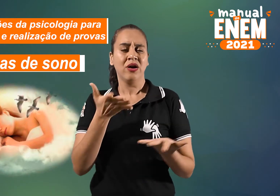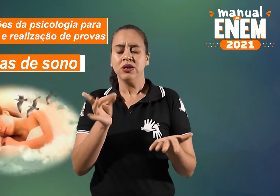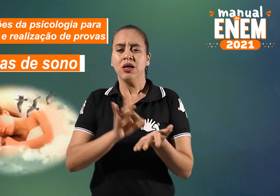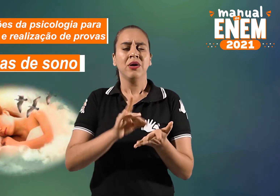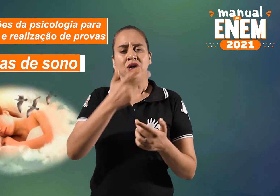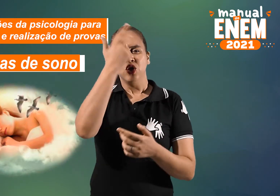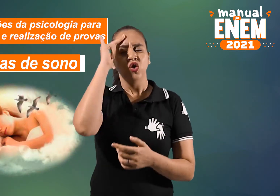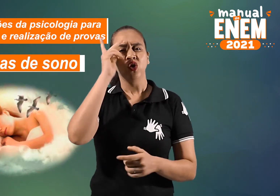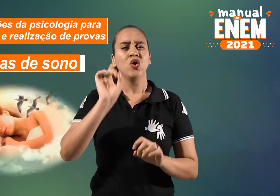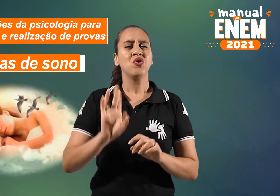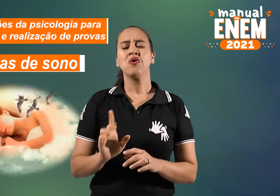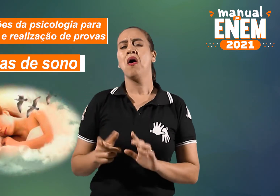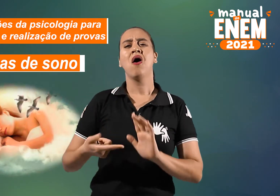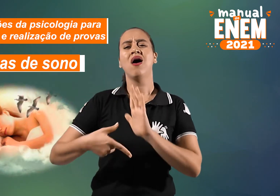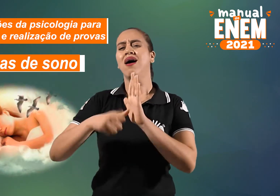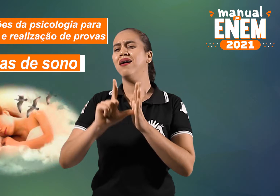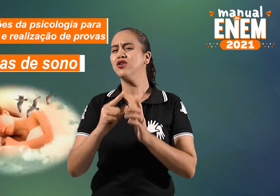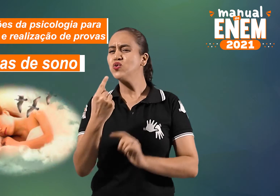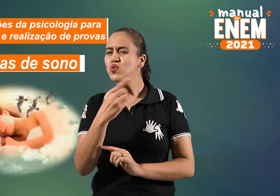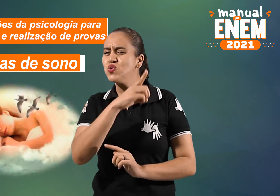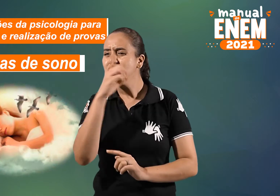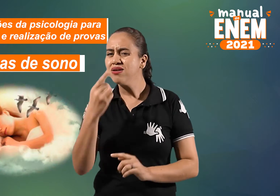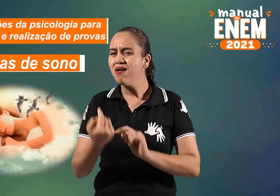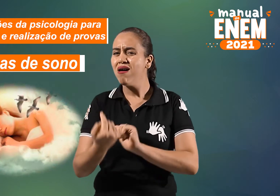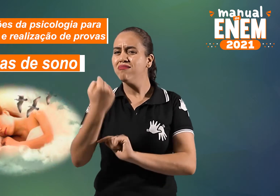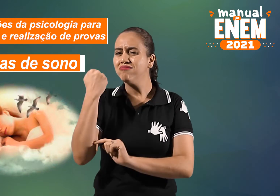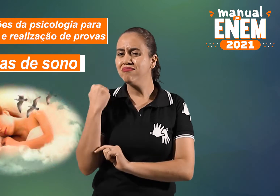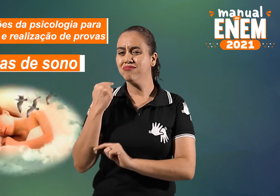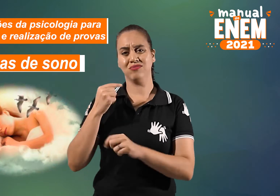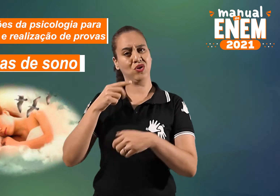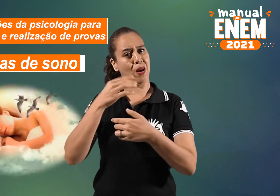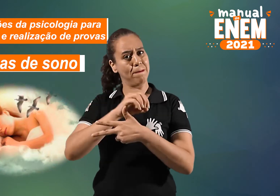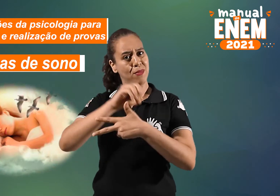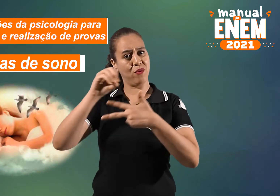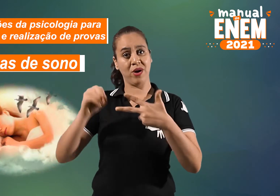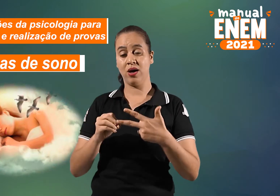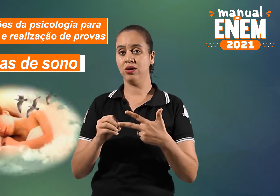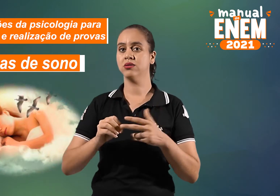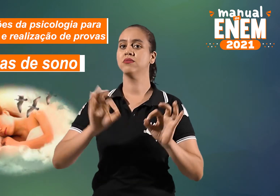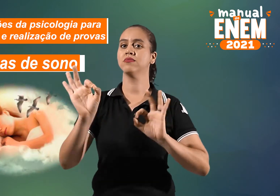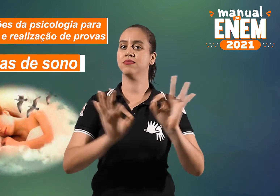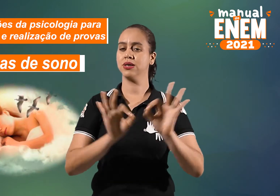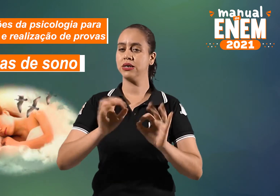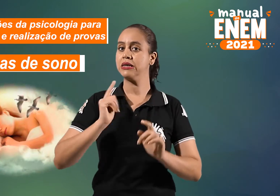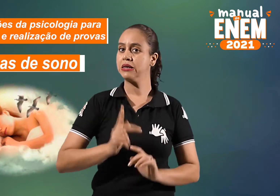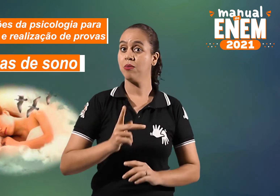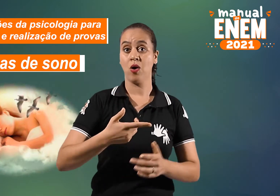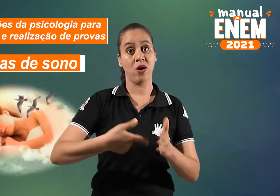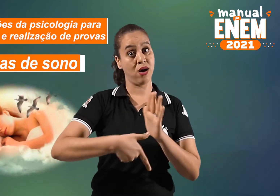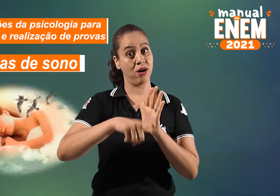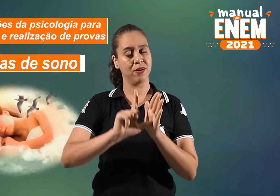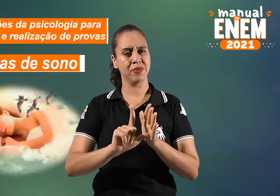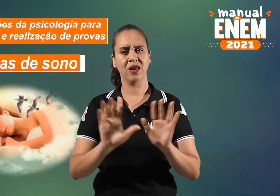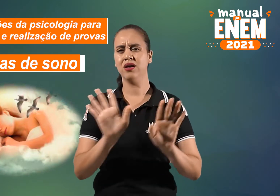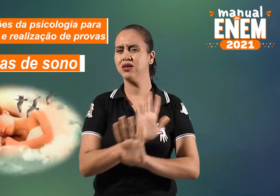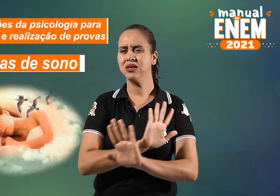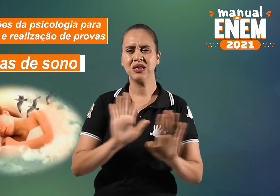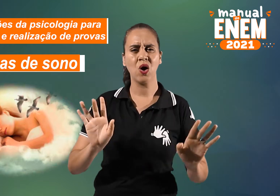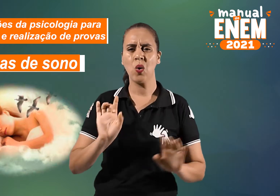relacionado apenas à noite anterior do exame. No entanto, a preparação ela deve vir antes com antecedência, isto é, não